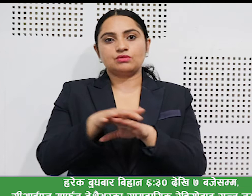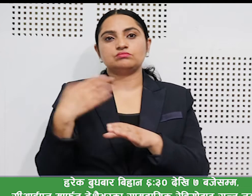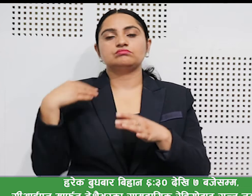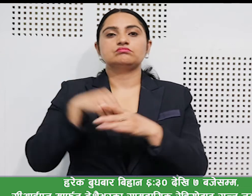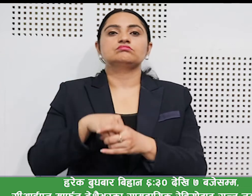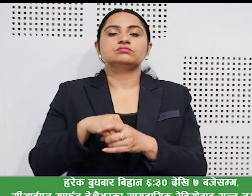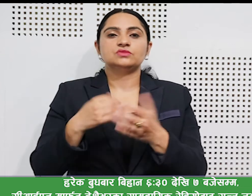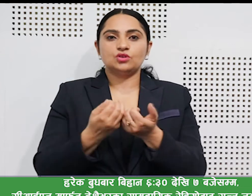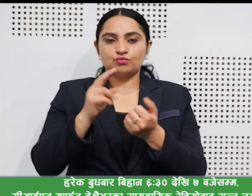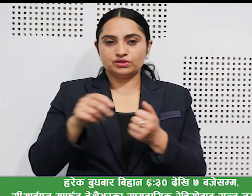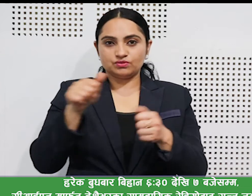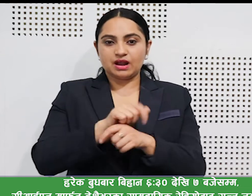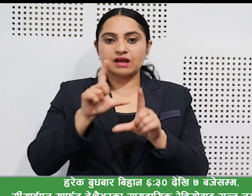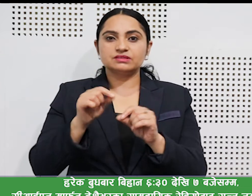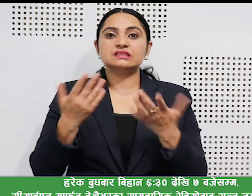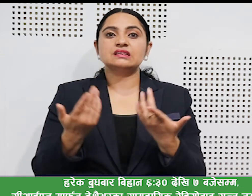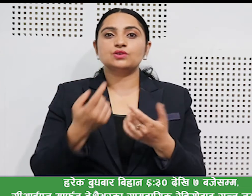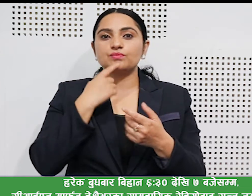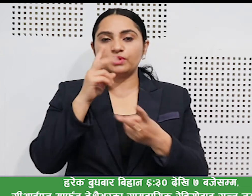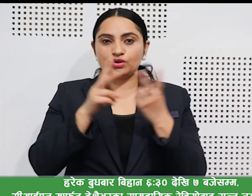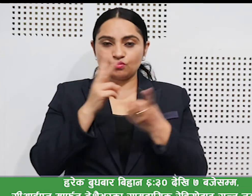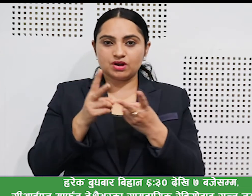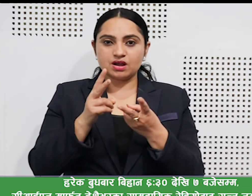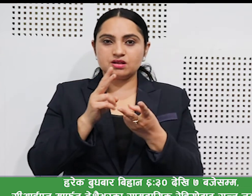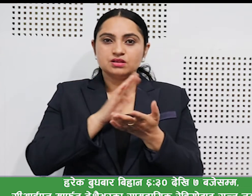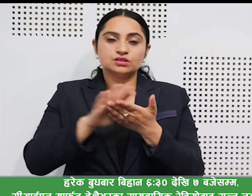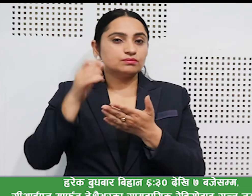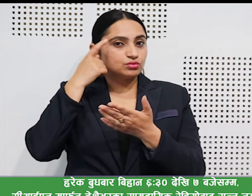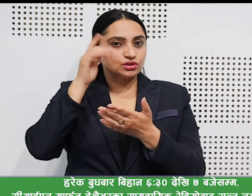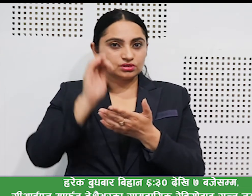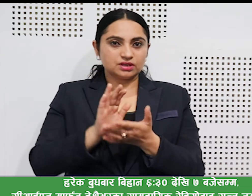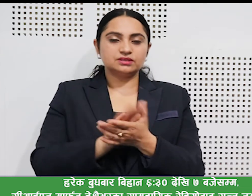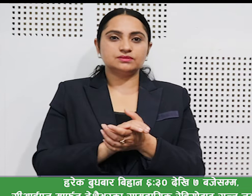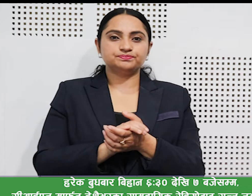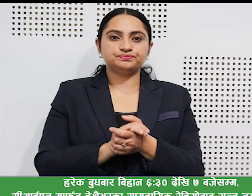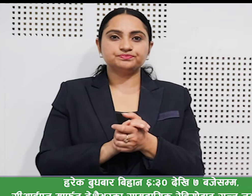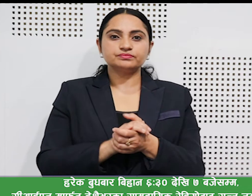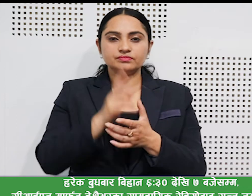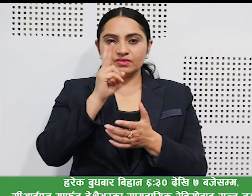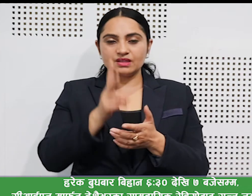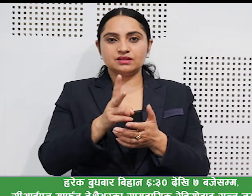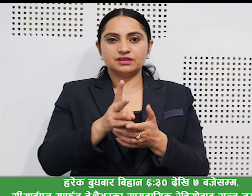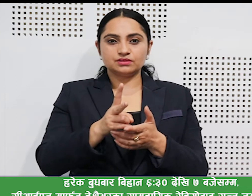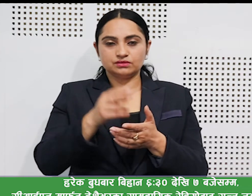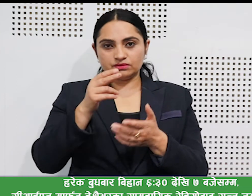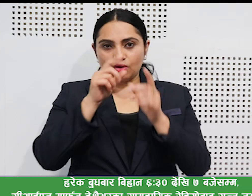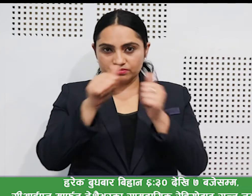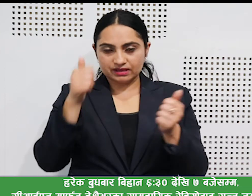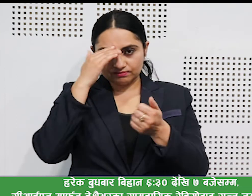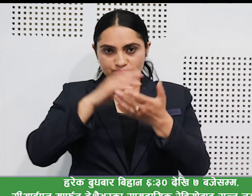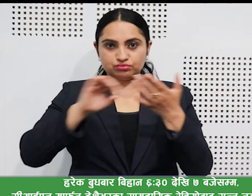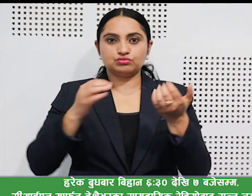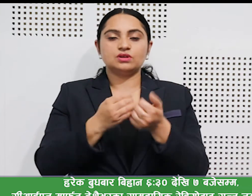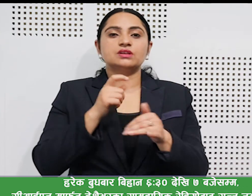राख्यो, उहाँहरूलाई के आवश्यकता के हो भन्ने कुराको बारेमा चाहिँ सोधखोज गरेर चाहिँ त्यसको सम्बोधनको तयारीहरू गर्न सक्यो भने